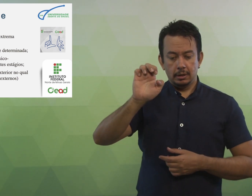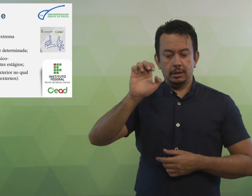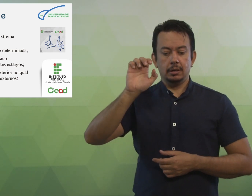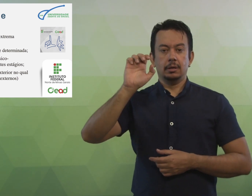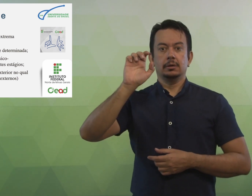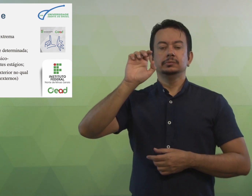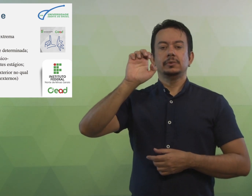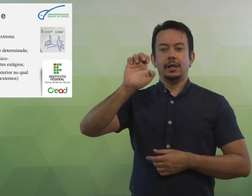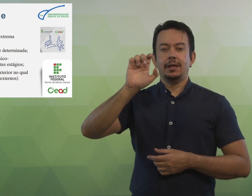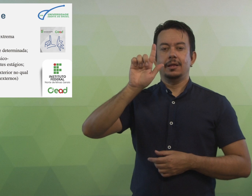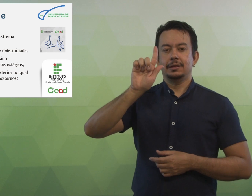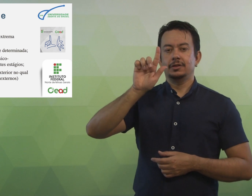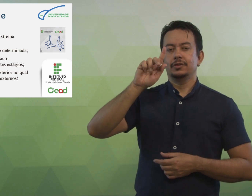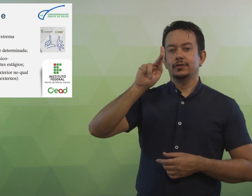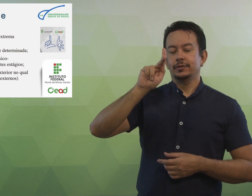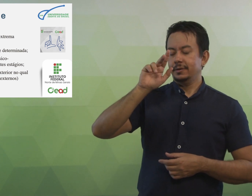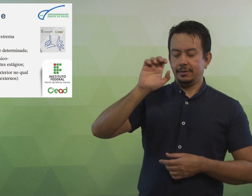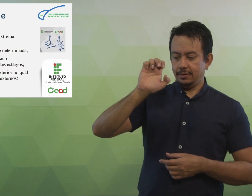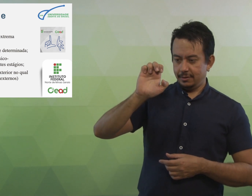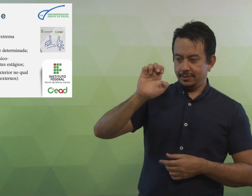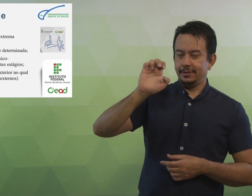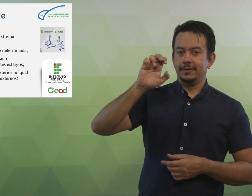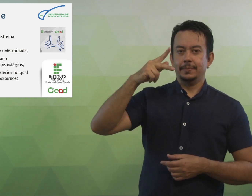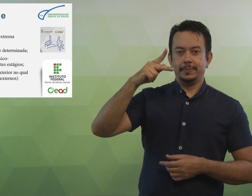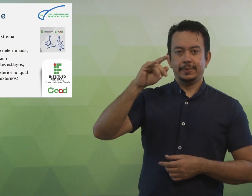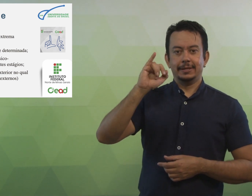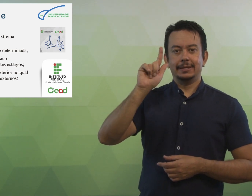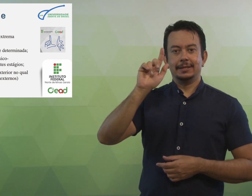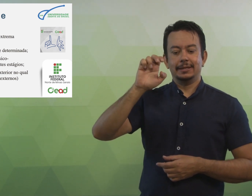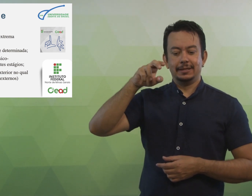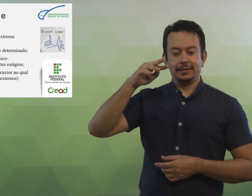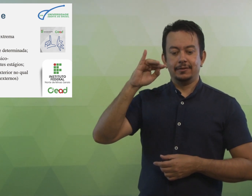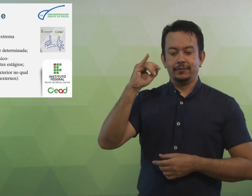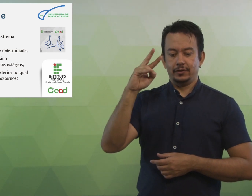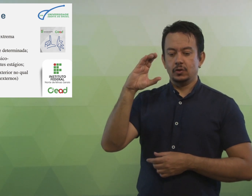ou epigenéticos.